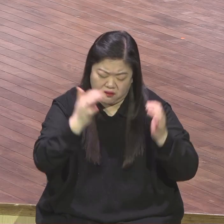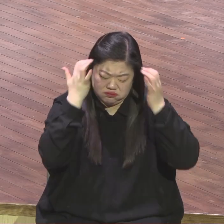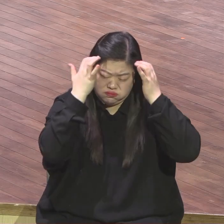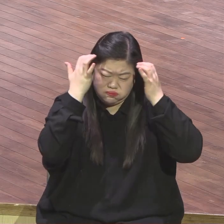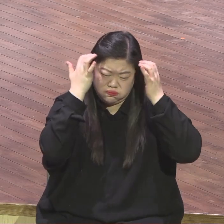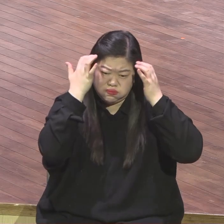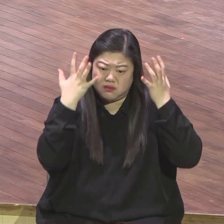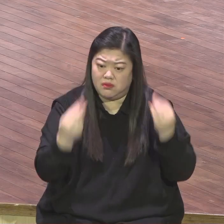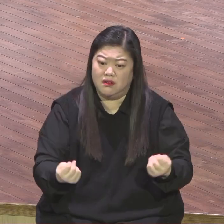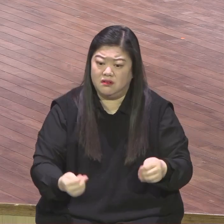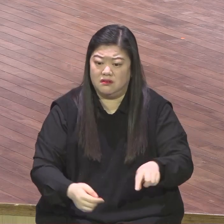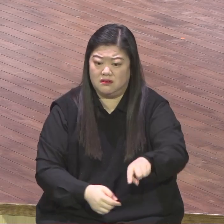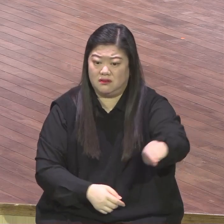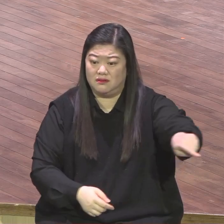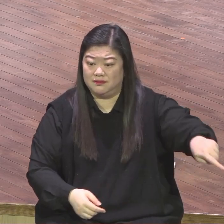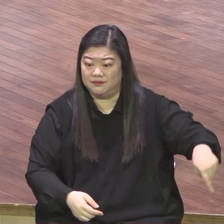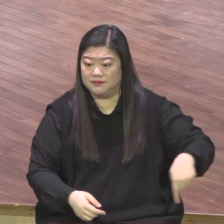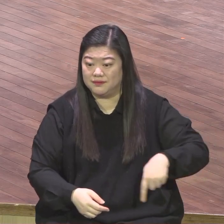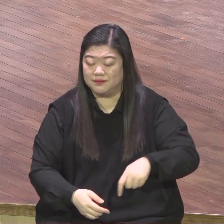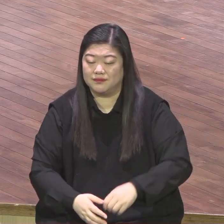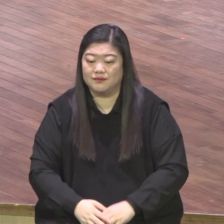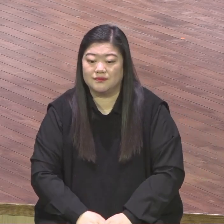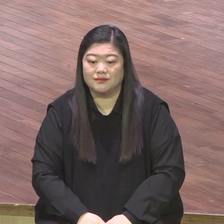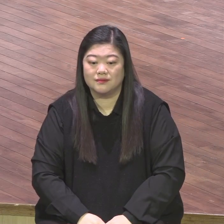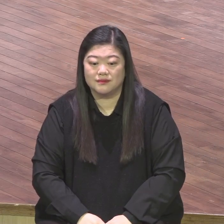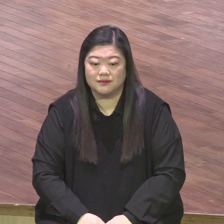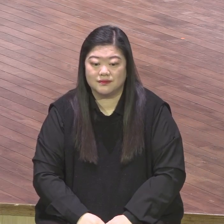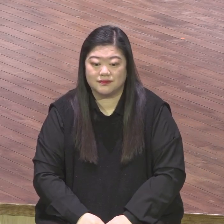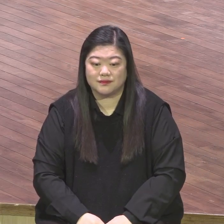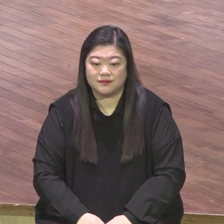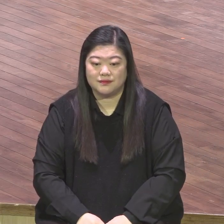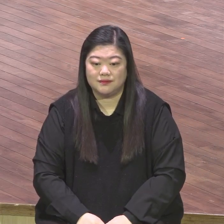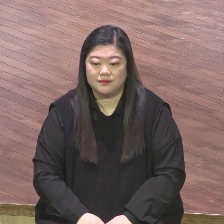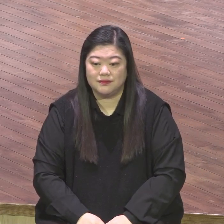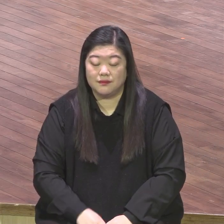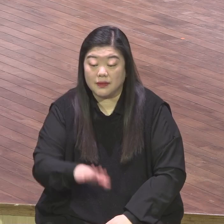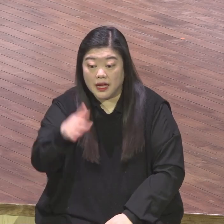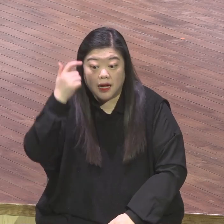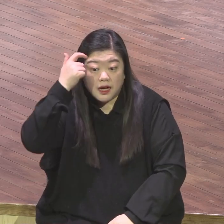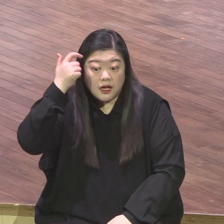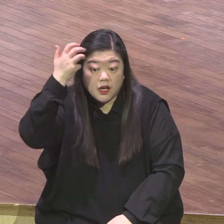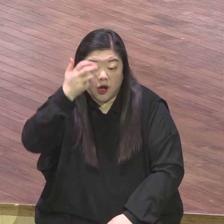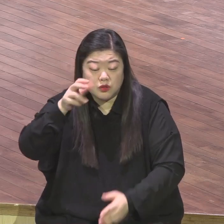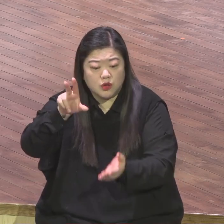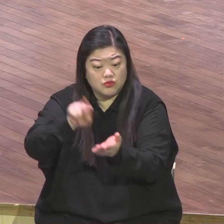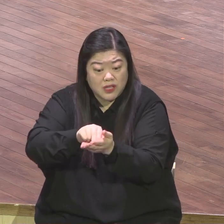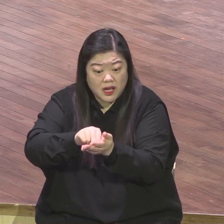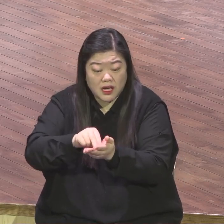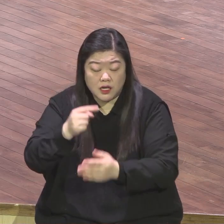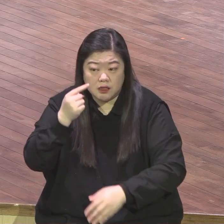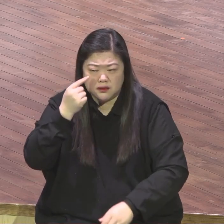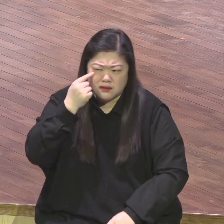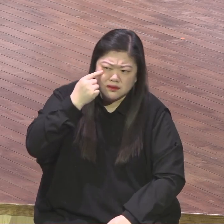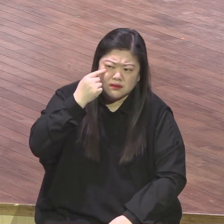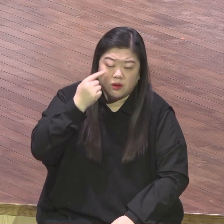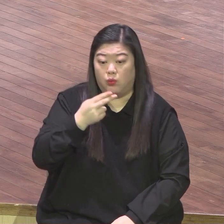그 갈 수밖에 없지요. 자, 우리 눈에 보이지 않는 영적 문제.